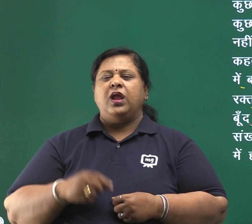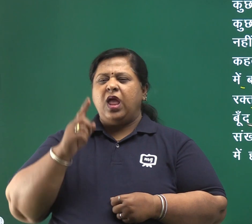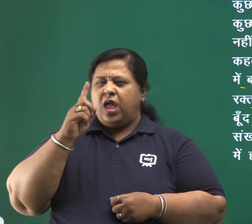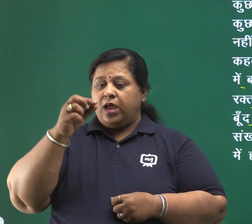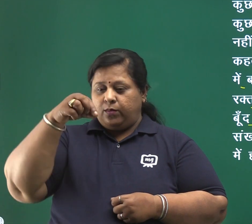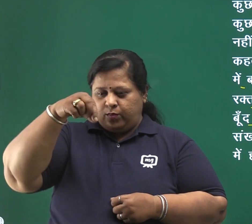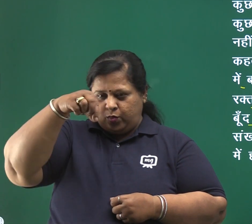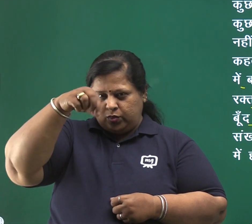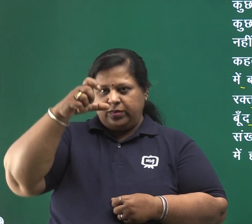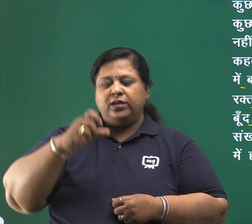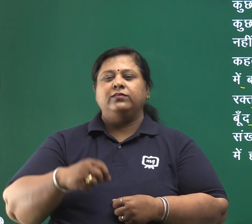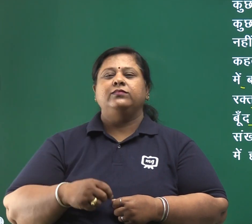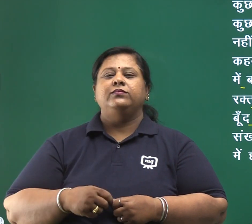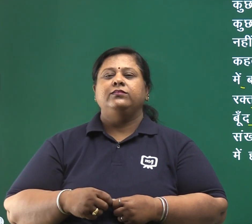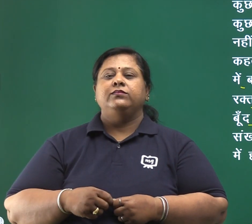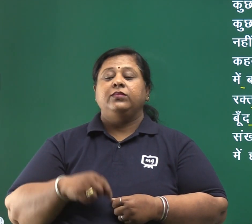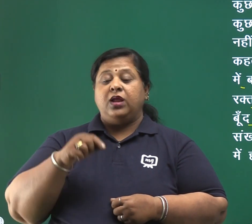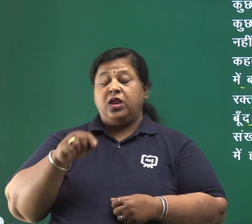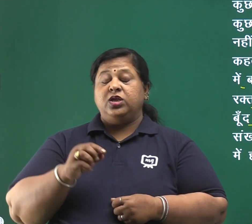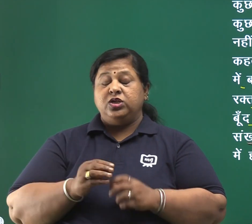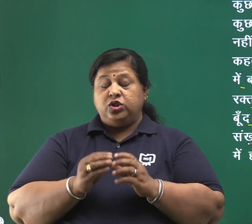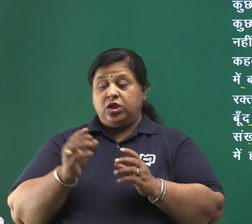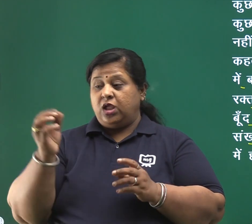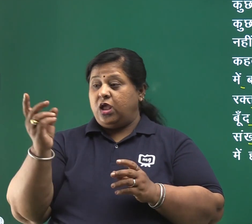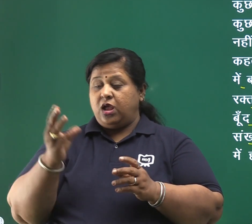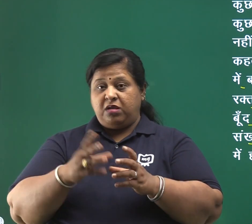एक बूंद में इनकी संख्या